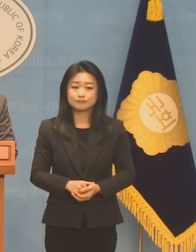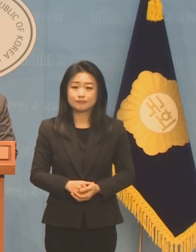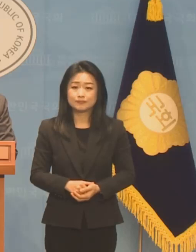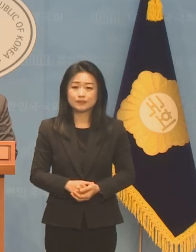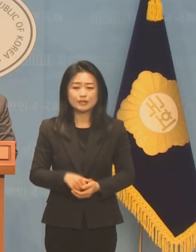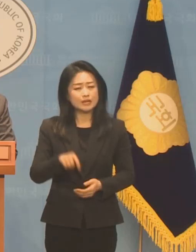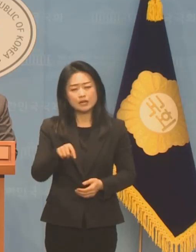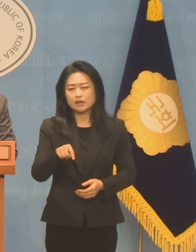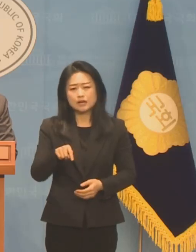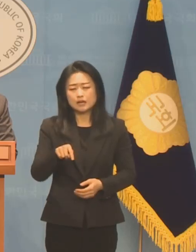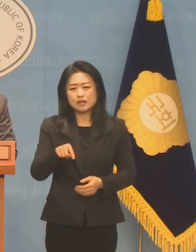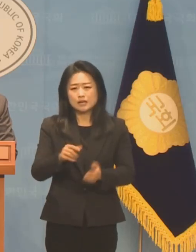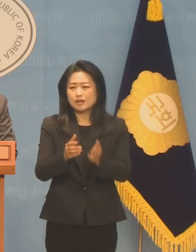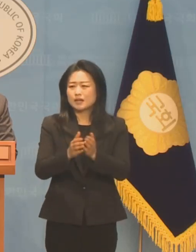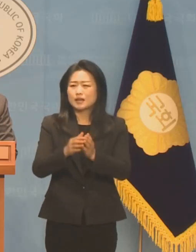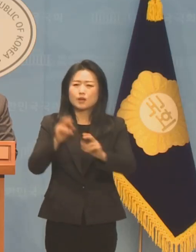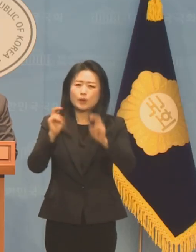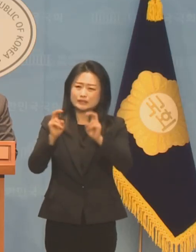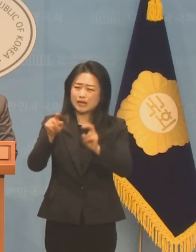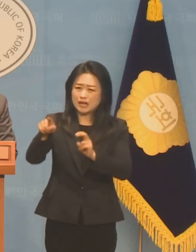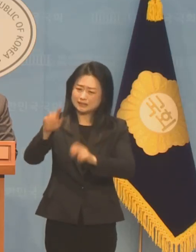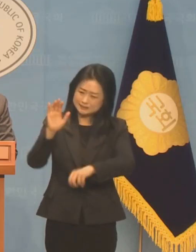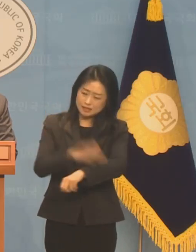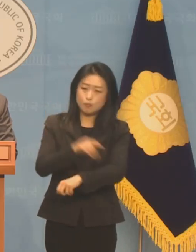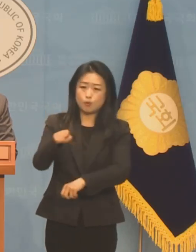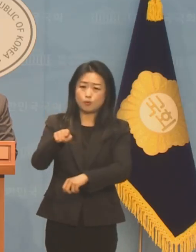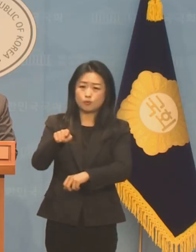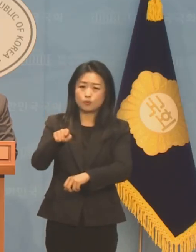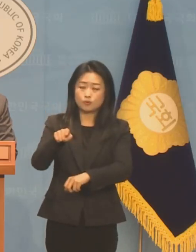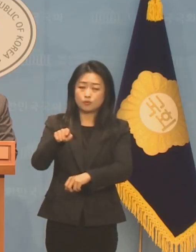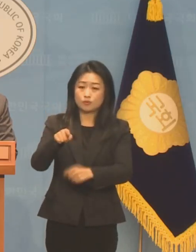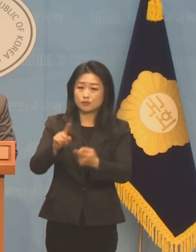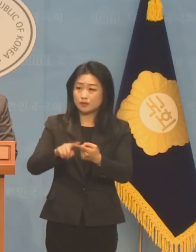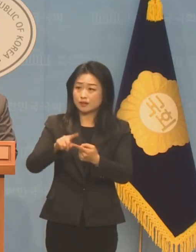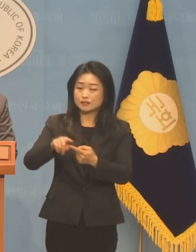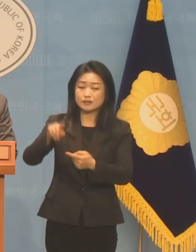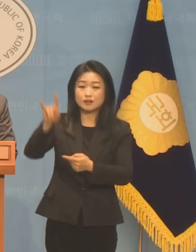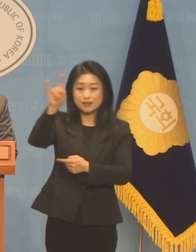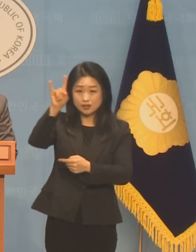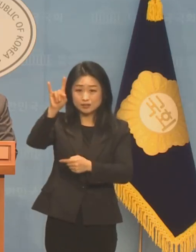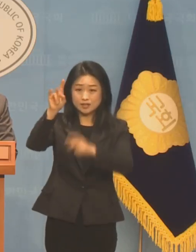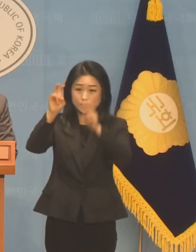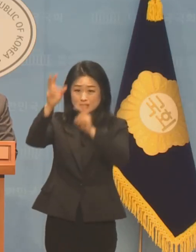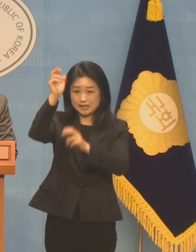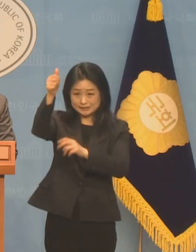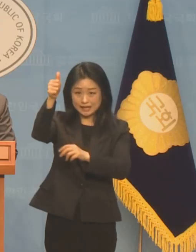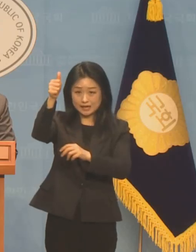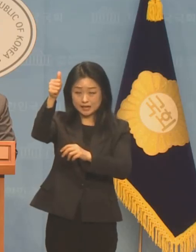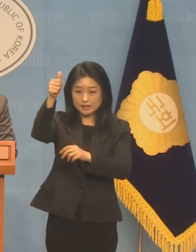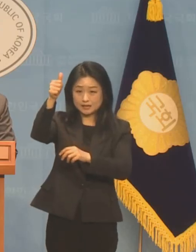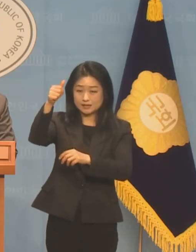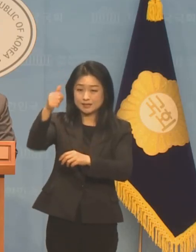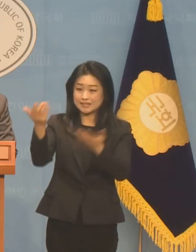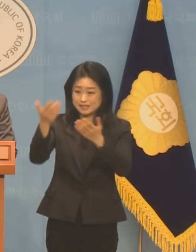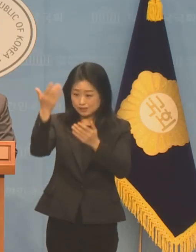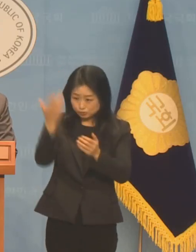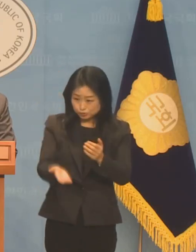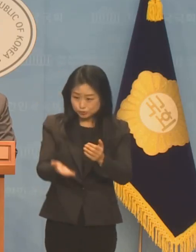최소한의 기본조차 갖추지 않은 블랙 기업에 일감을 준 HD 현대미포 사장을 즉각 구속하고